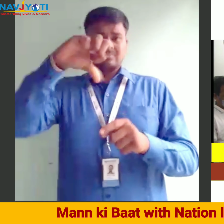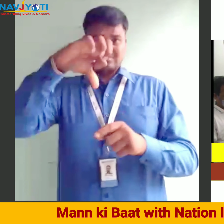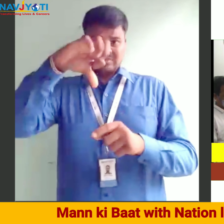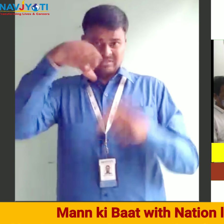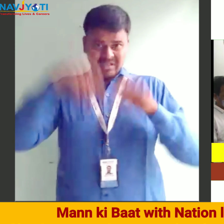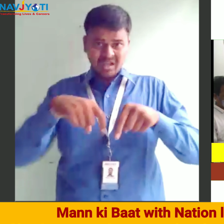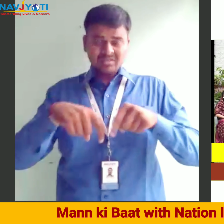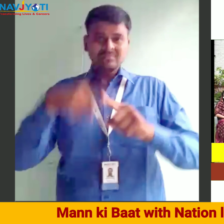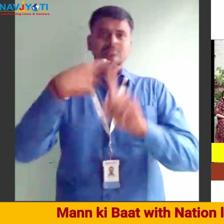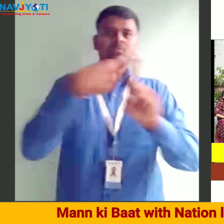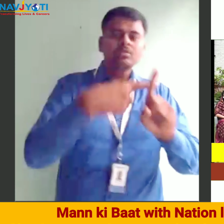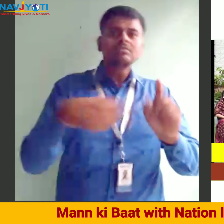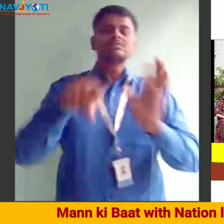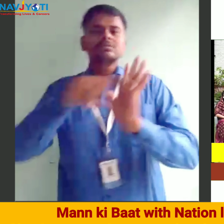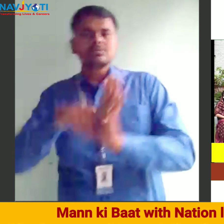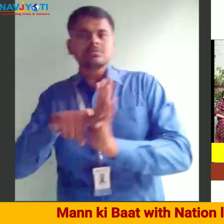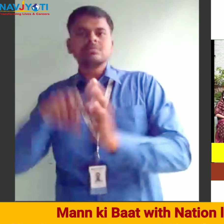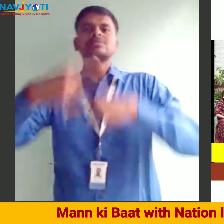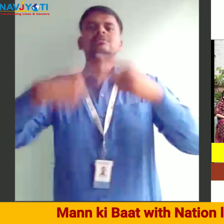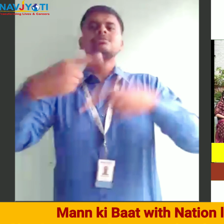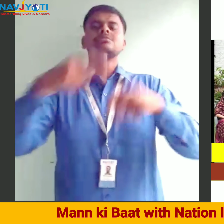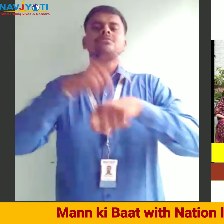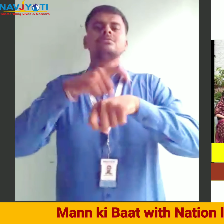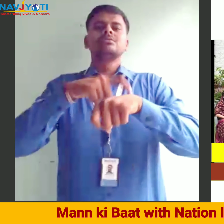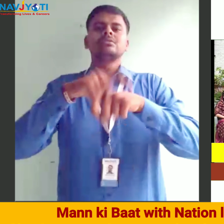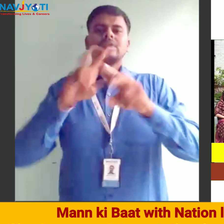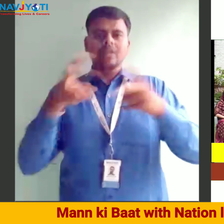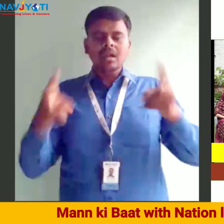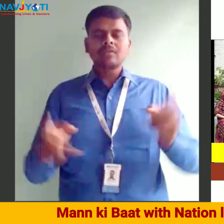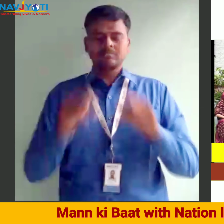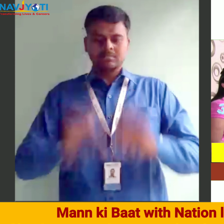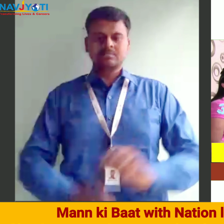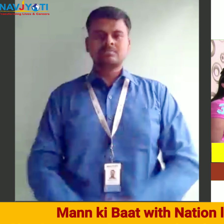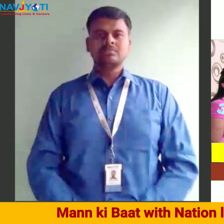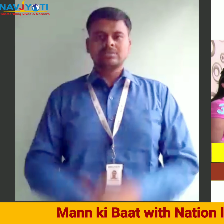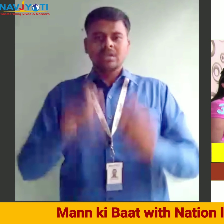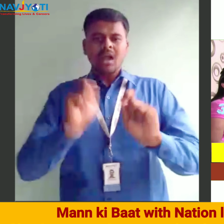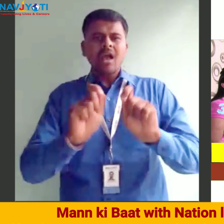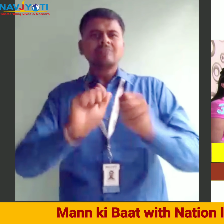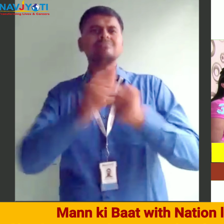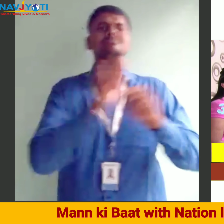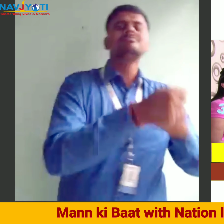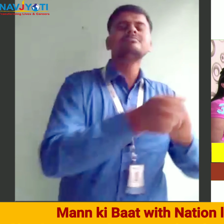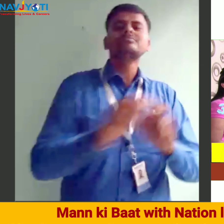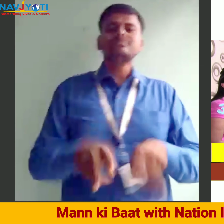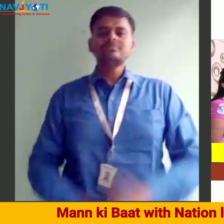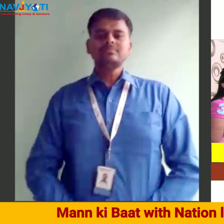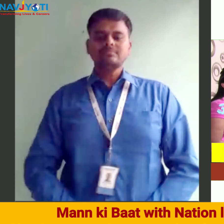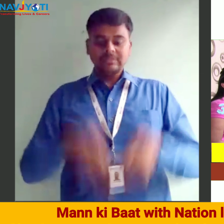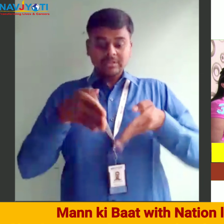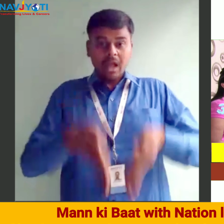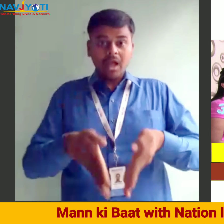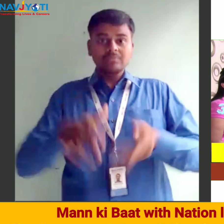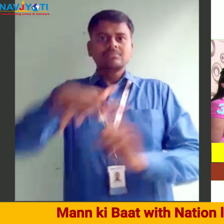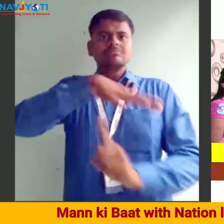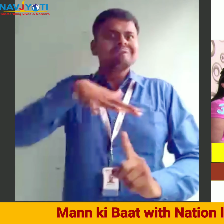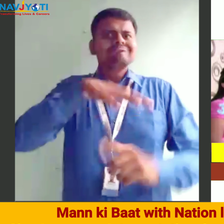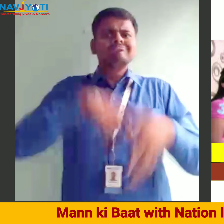कई सकारात्मक बदलाव हमारे काम करने के तरीके, हमारी जीवन शैली और हमारी आदतों में